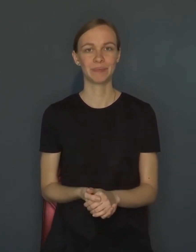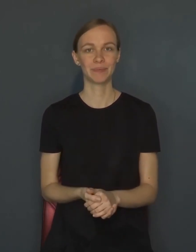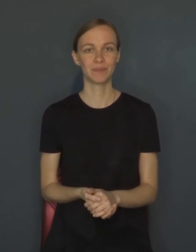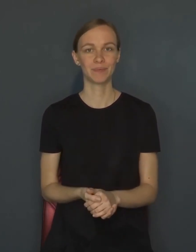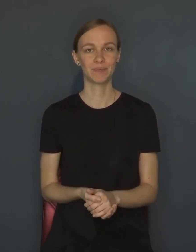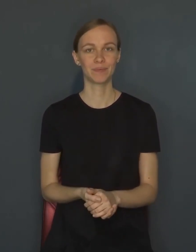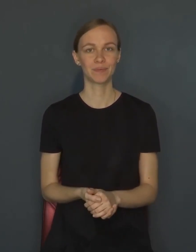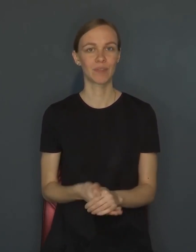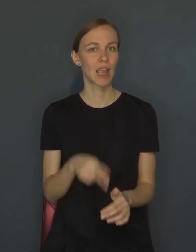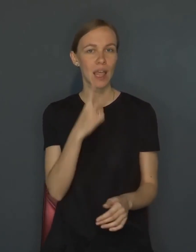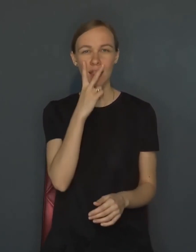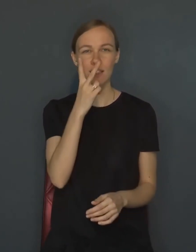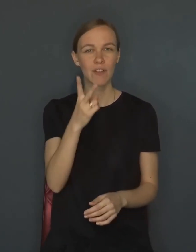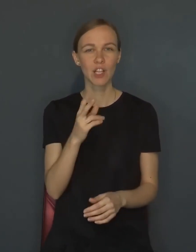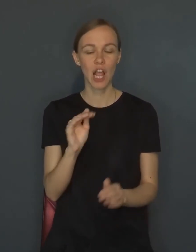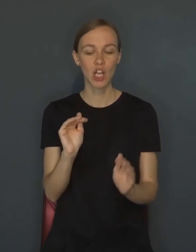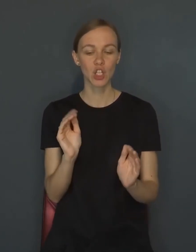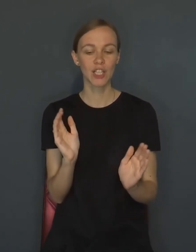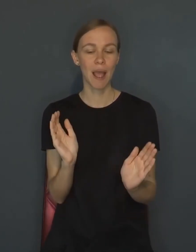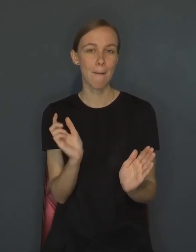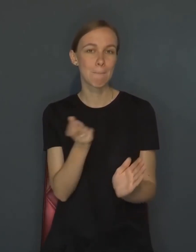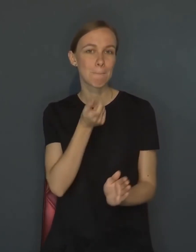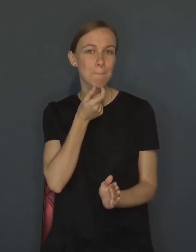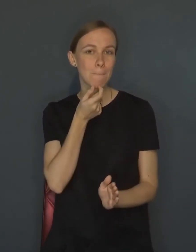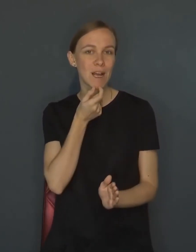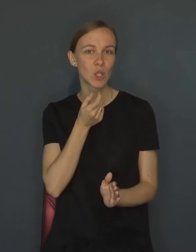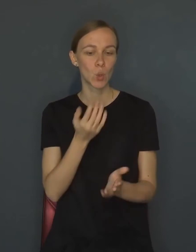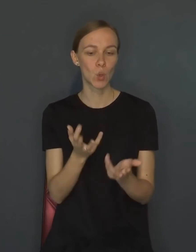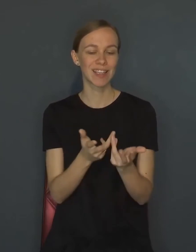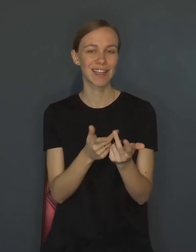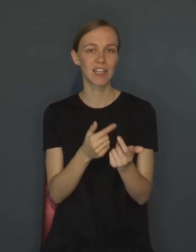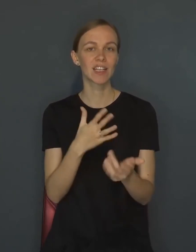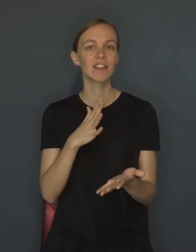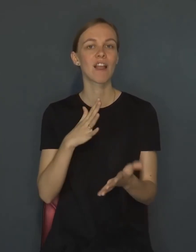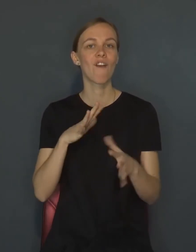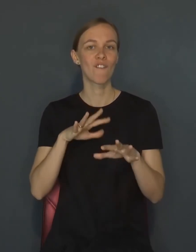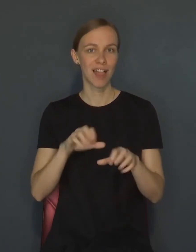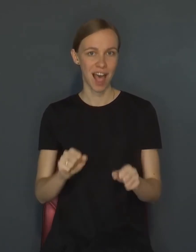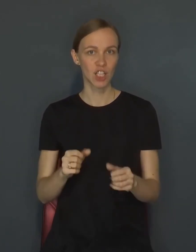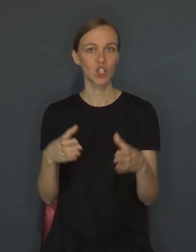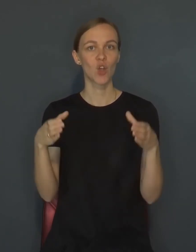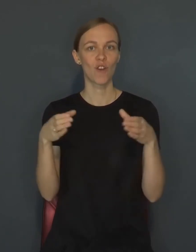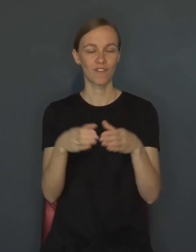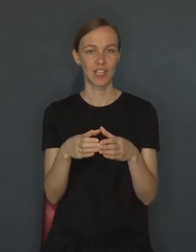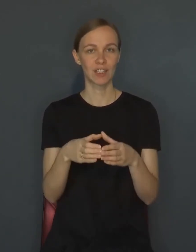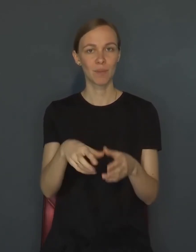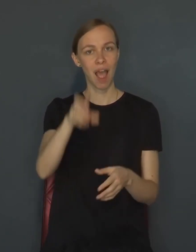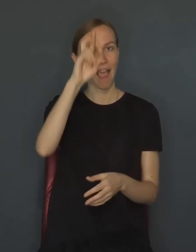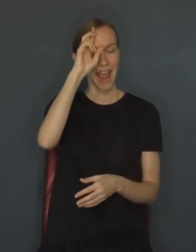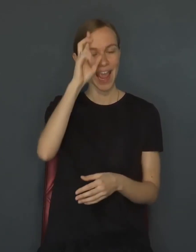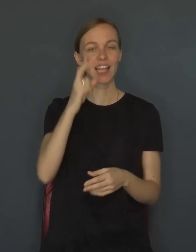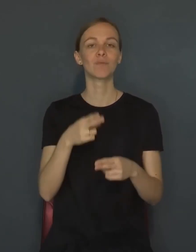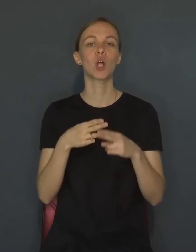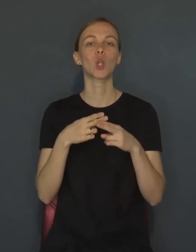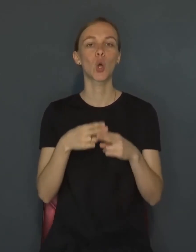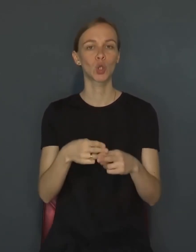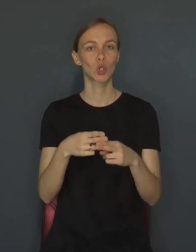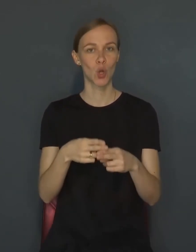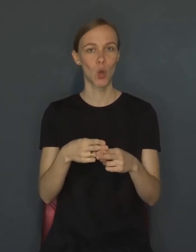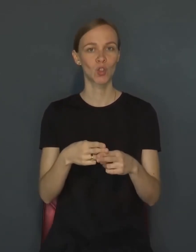Незважаючи на малу кількість власного війська, гетьман Острозький наважився на бій з армією